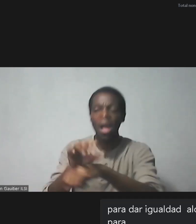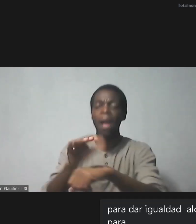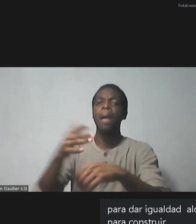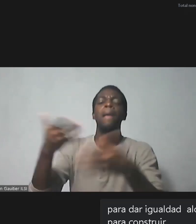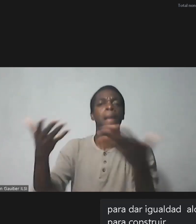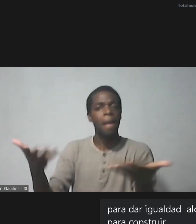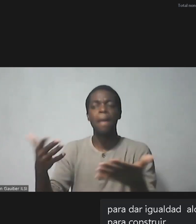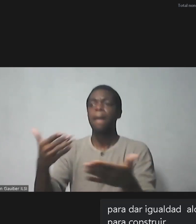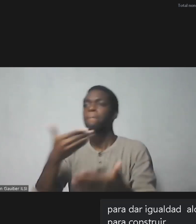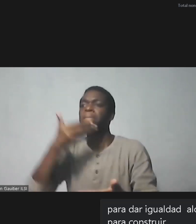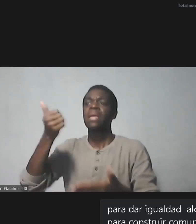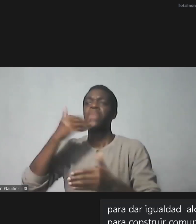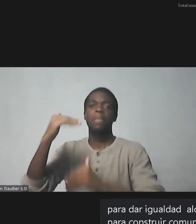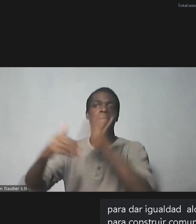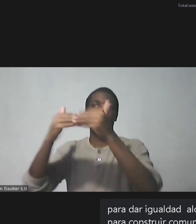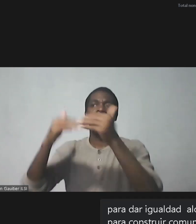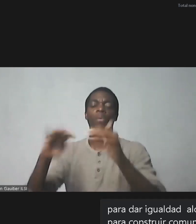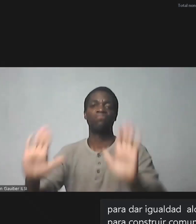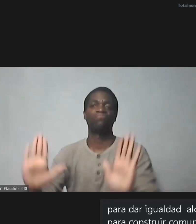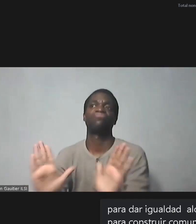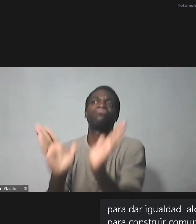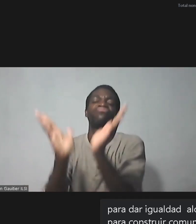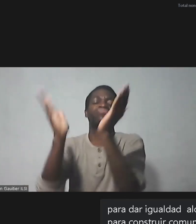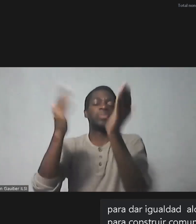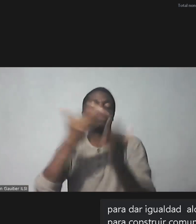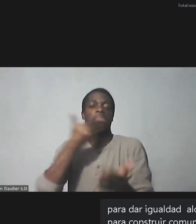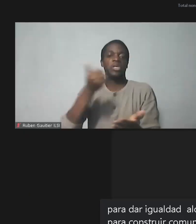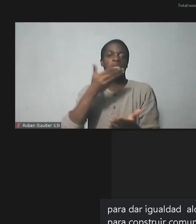mundo. Bueno, gracias.